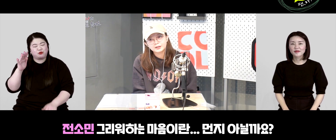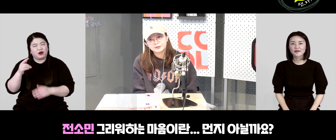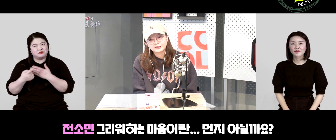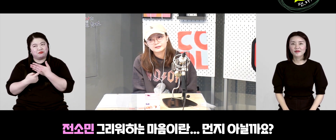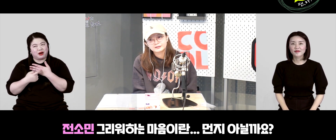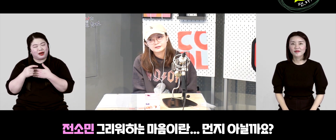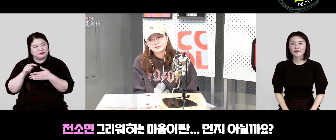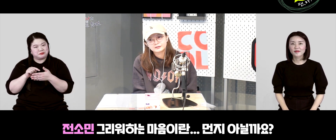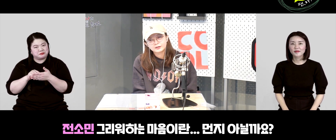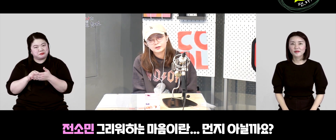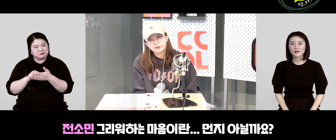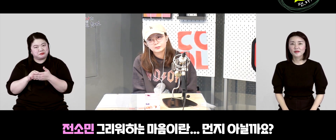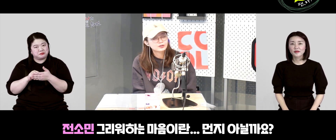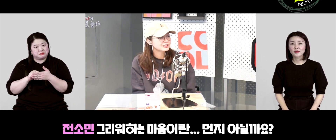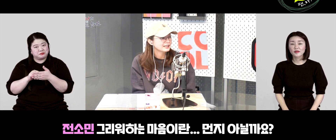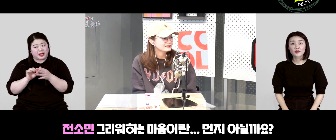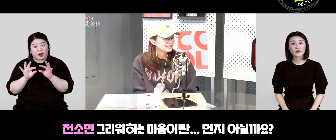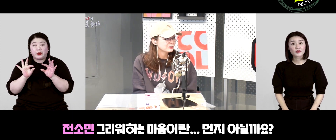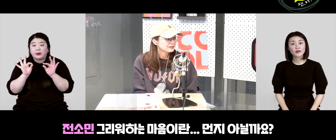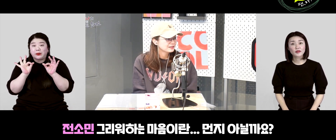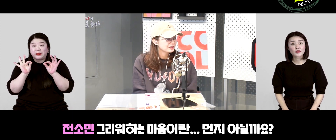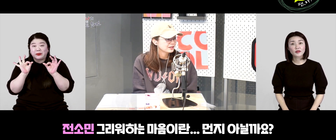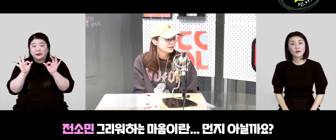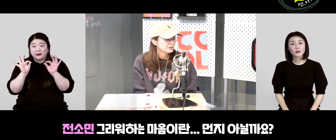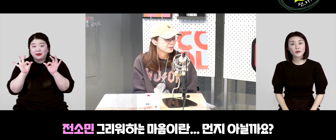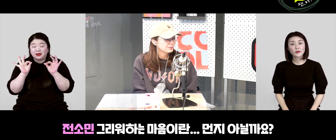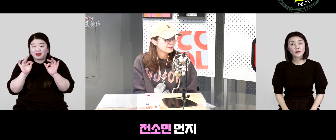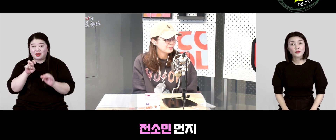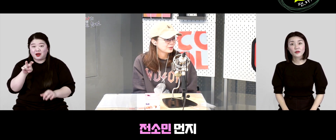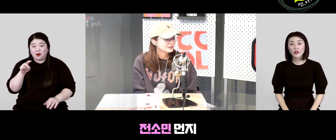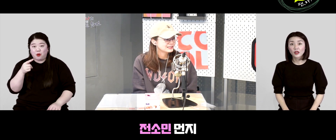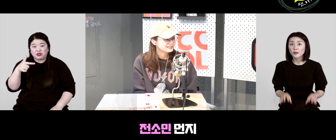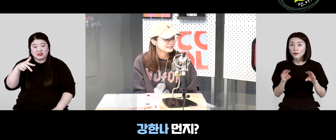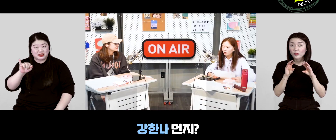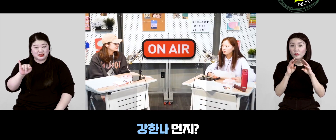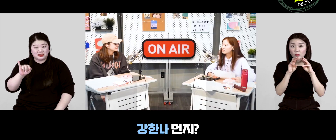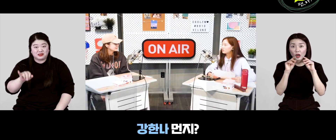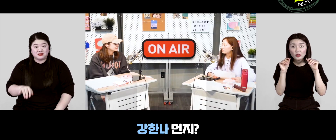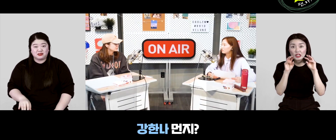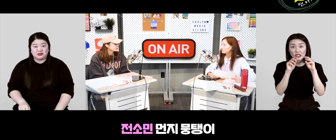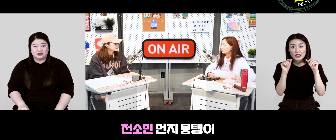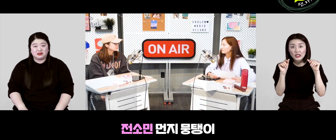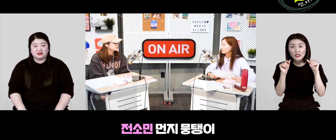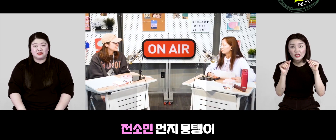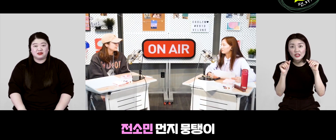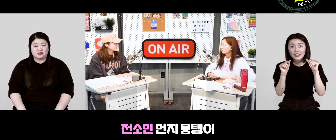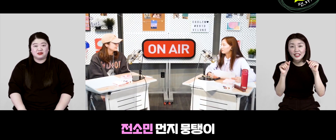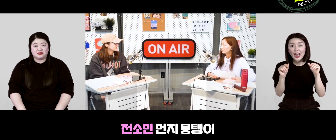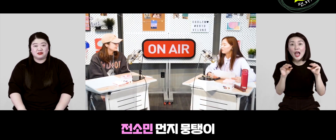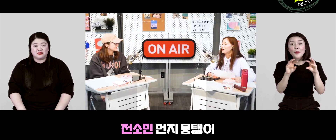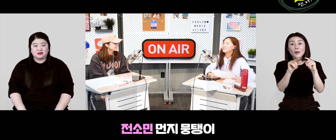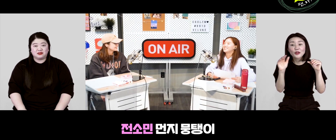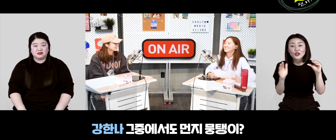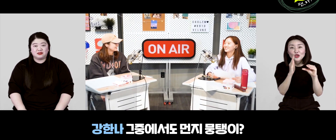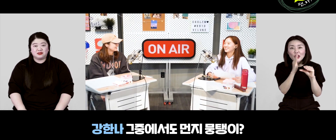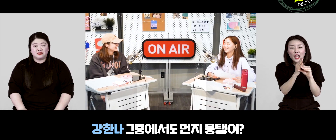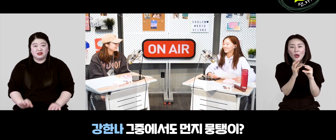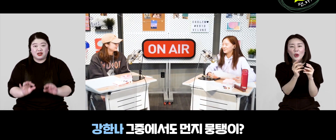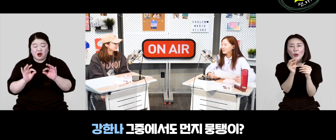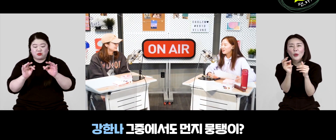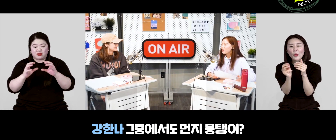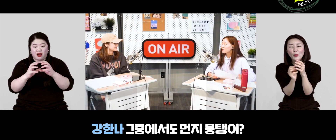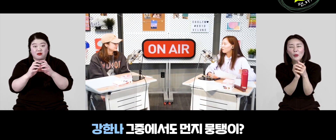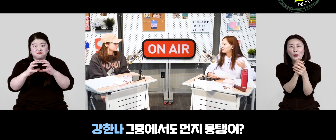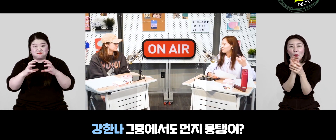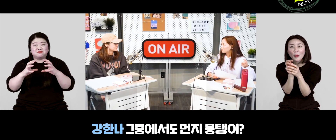그리워하는 마음이란 먼지 아닐까요? 먼지 뭉탱이. 먼지